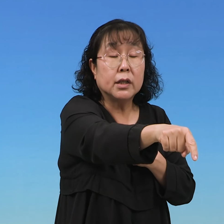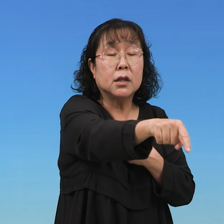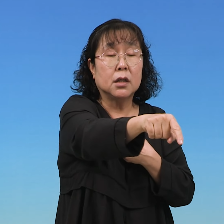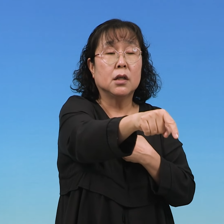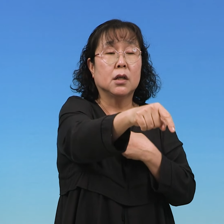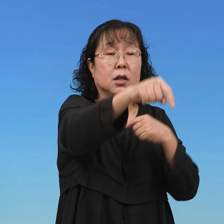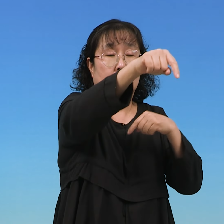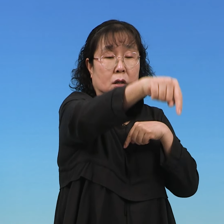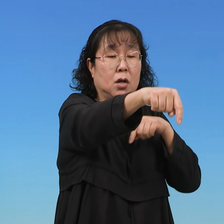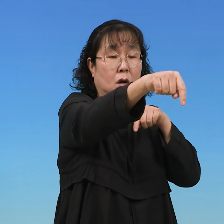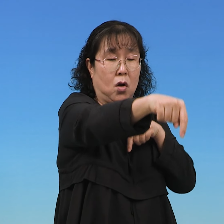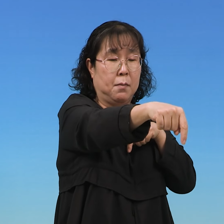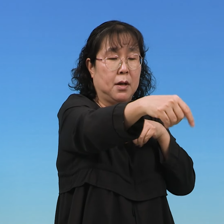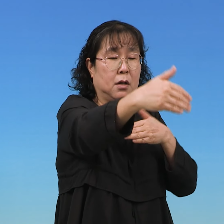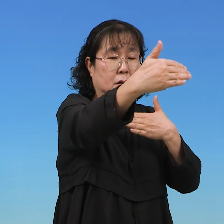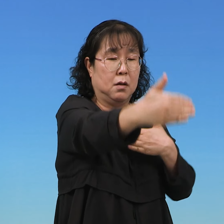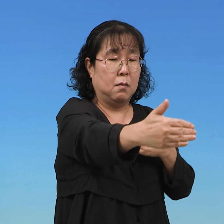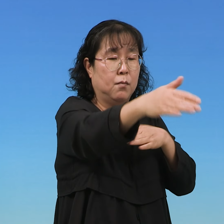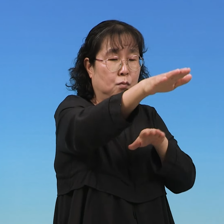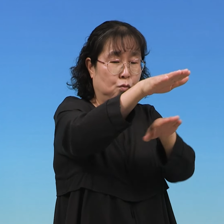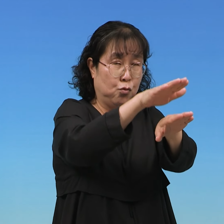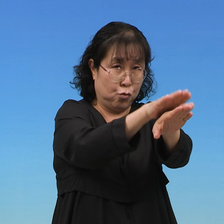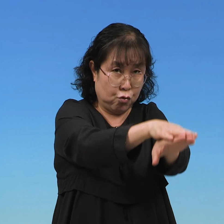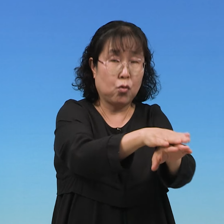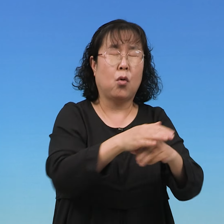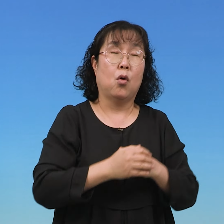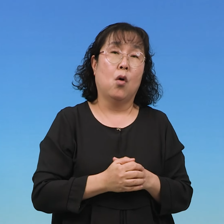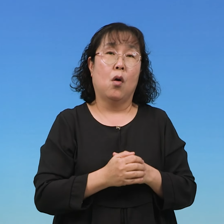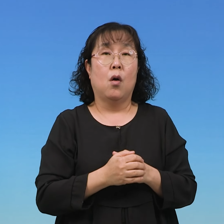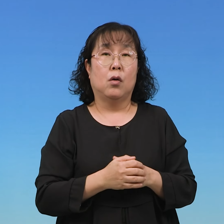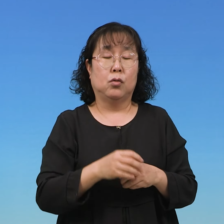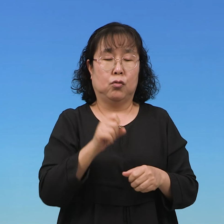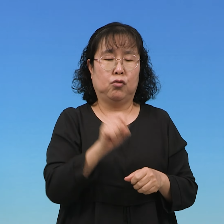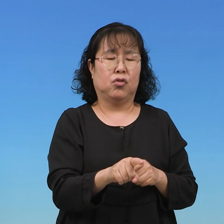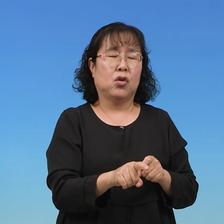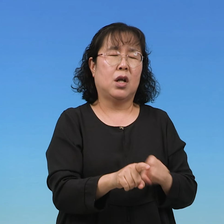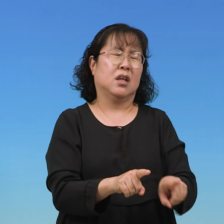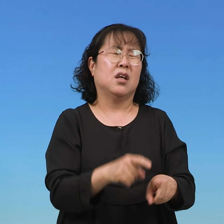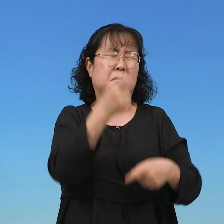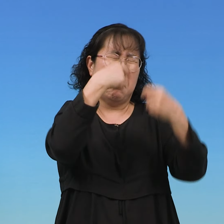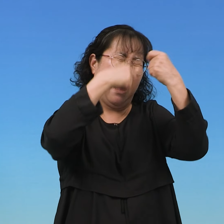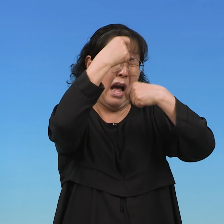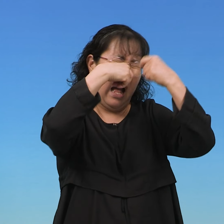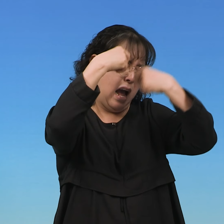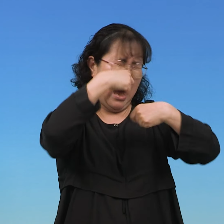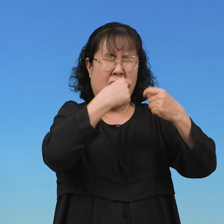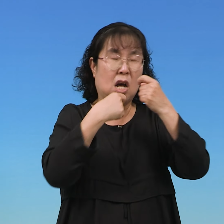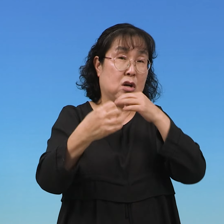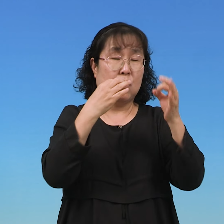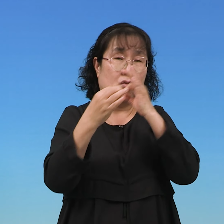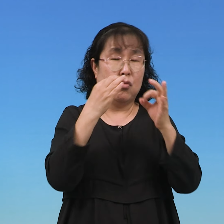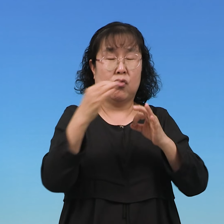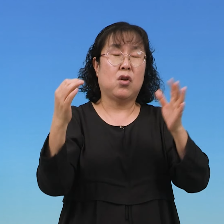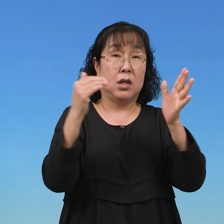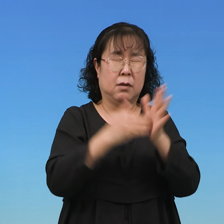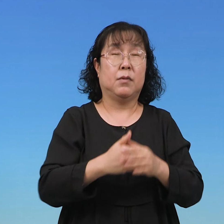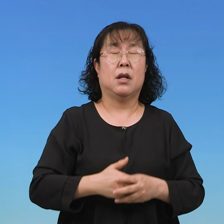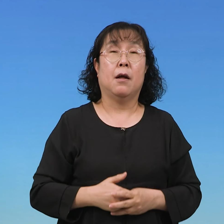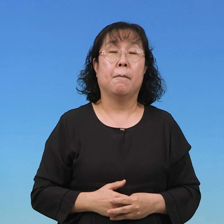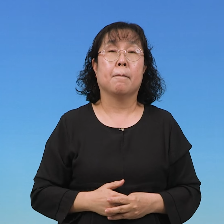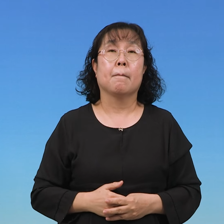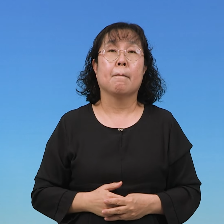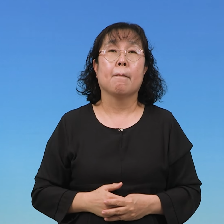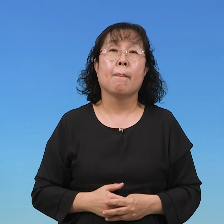그 여인은 아이 쪽을 바라보고 앉아서 소리를 내어 울었다. 어떤 상황인지 아시겠죠? 이제 자기가